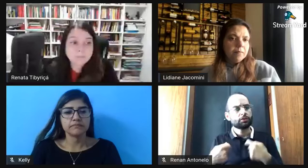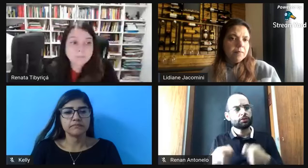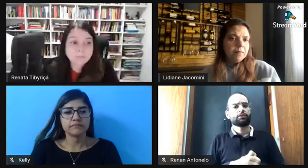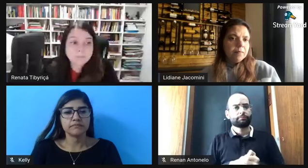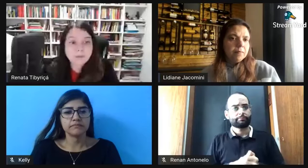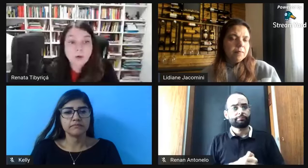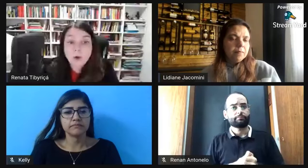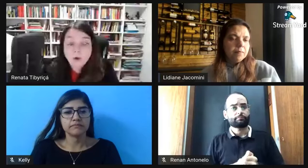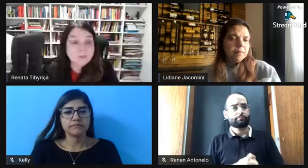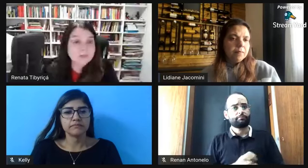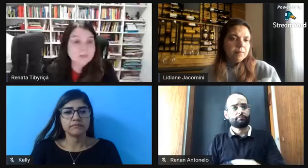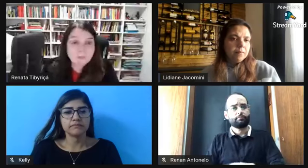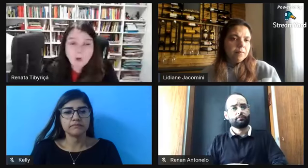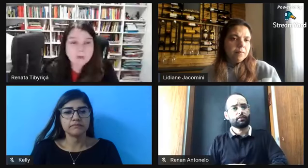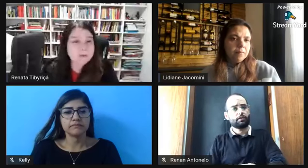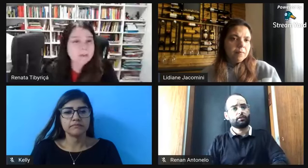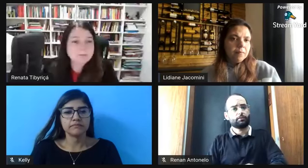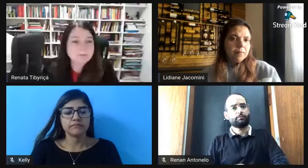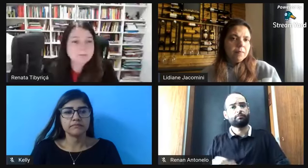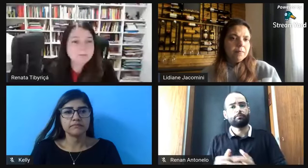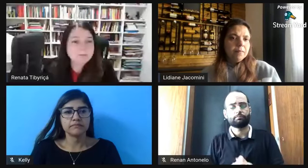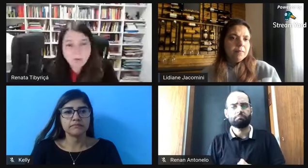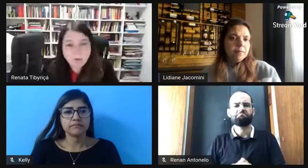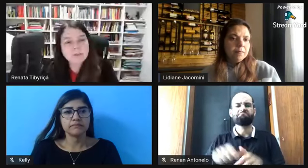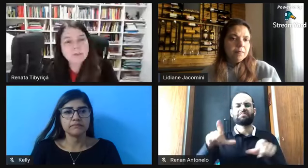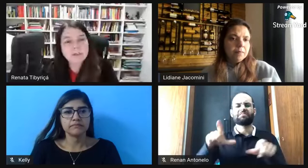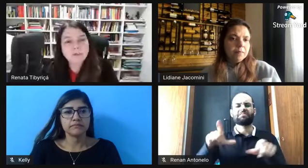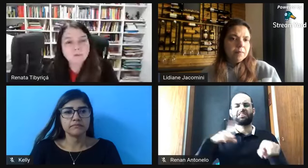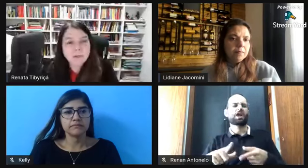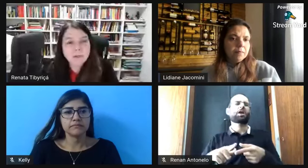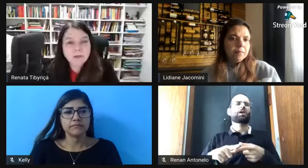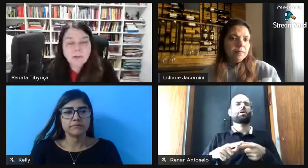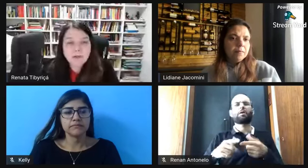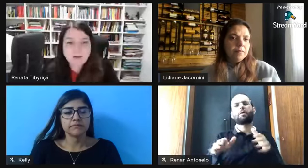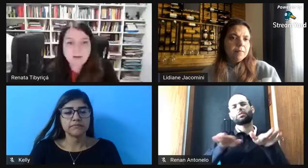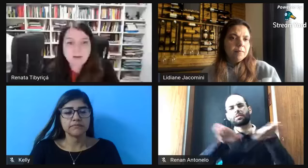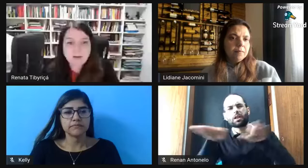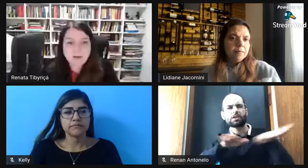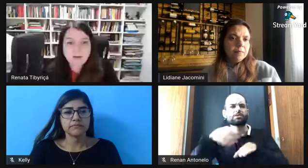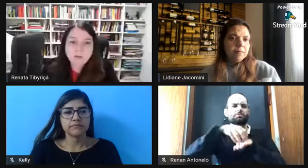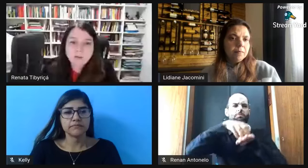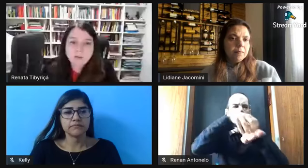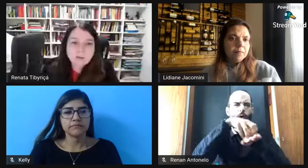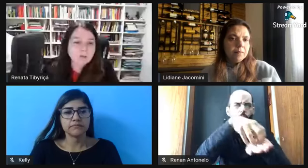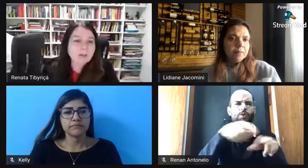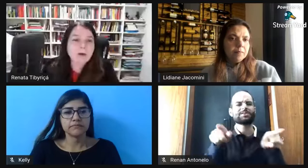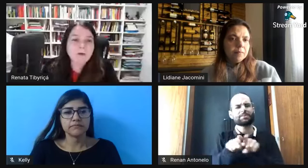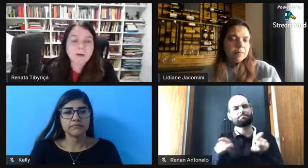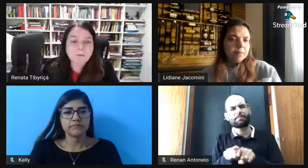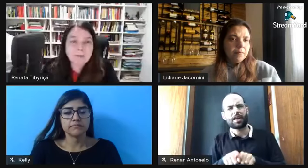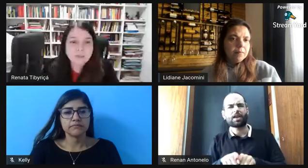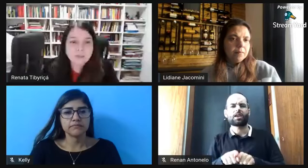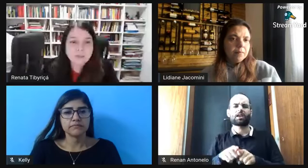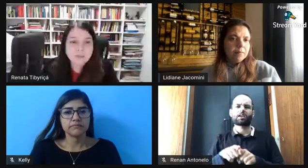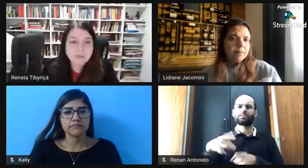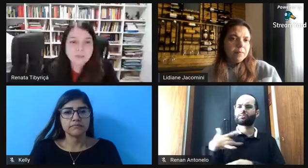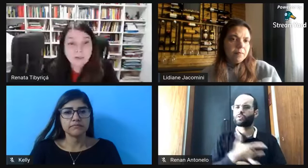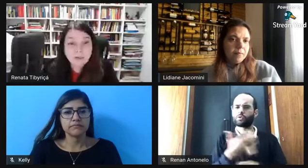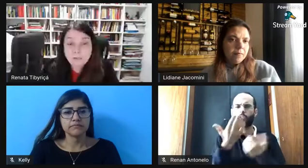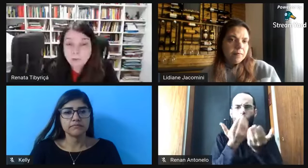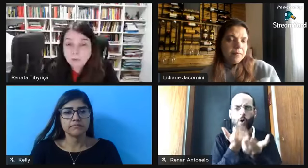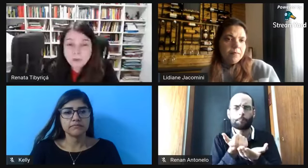de órteses, próteses, meios de locomoção, a parte nutricional, a parte